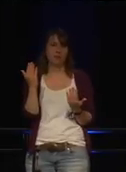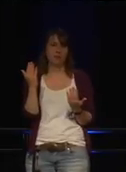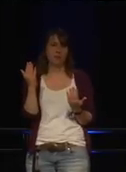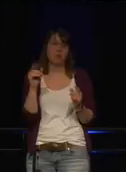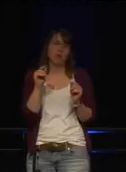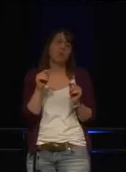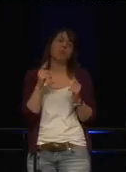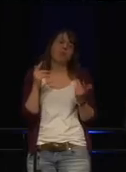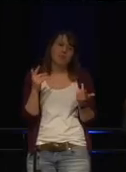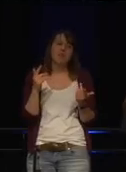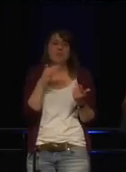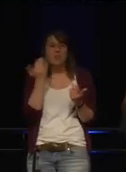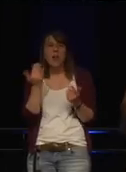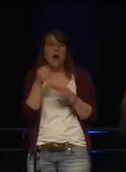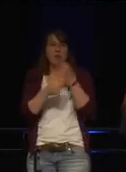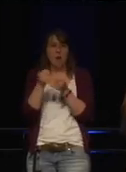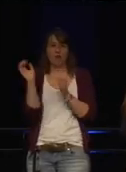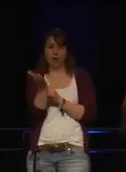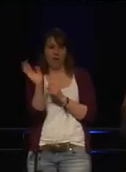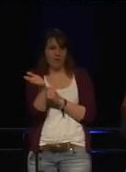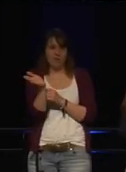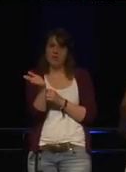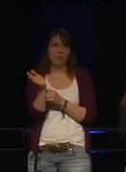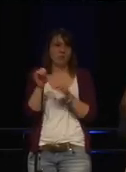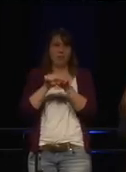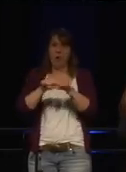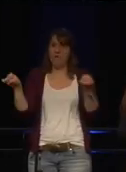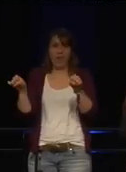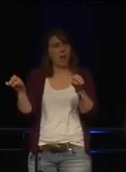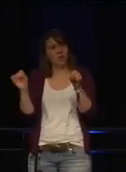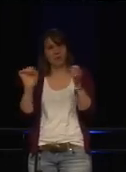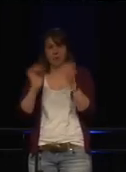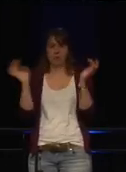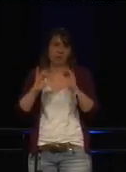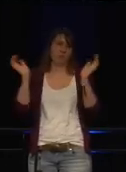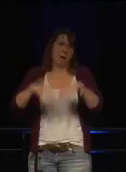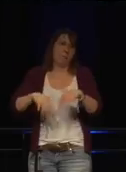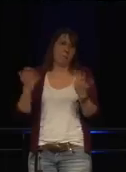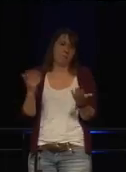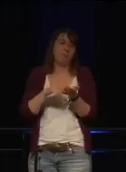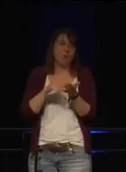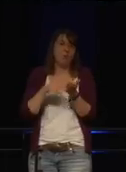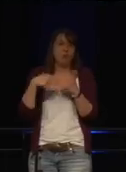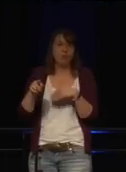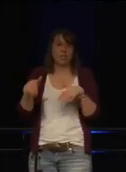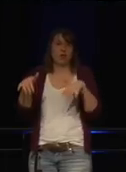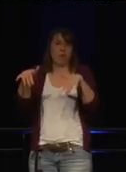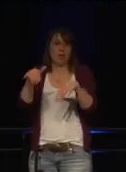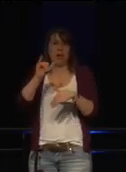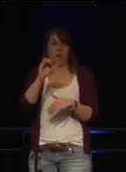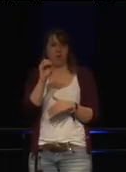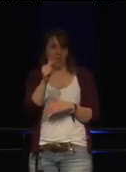Así que varios servicios grandes estaban offline porque la infraestructura, el proveedor de infraestructura fue atacada